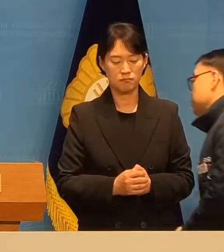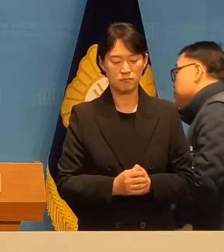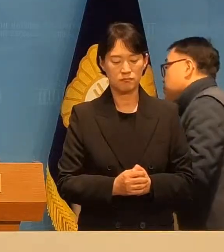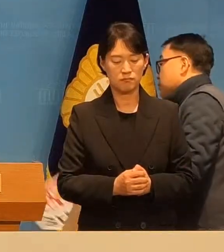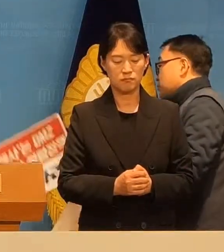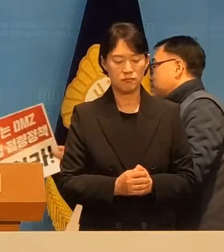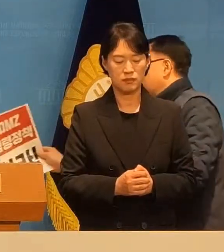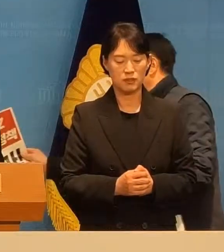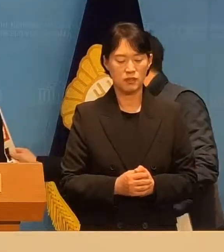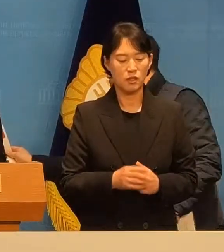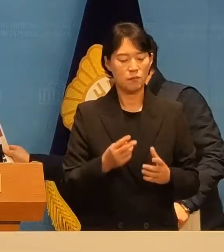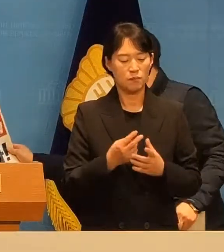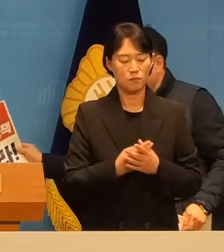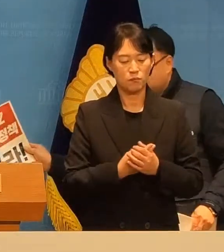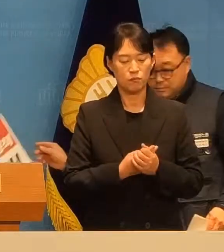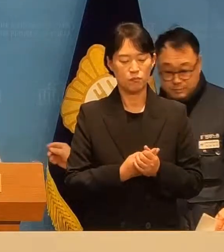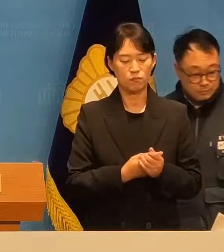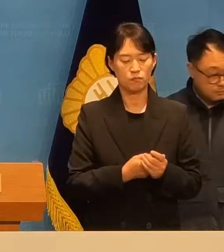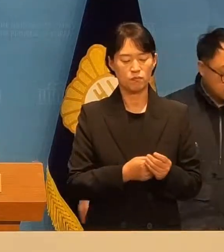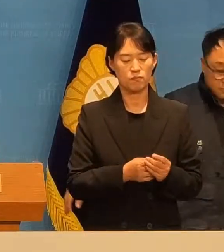이쪽을 좀 보세요.